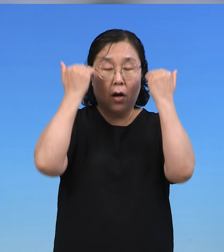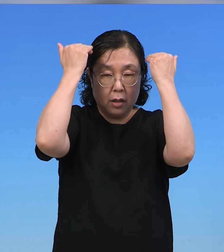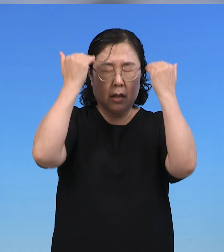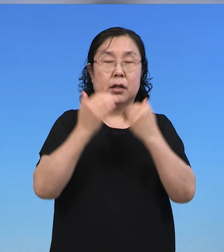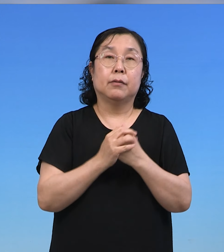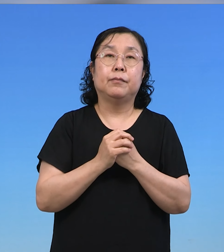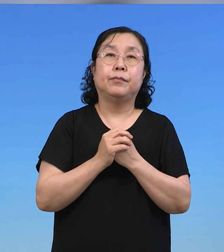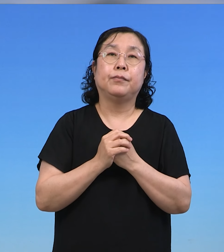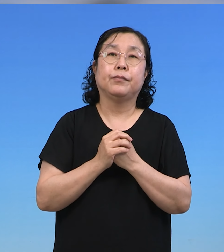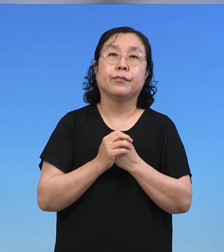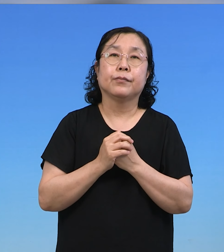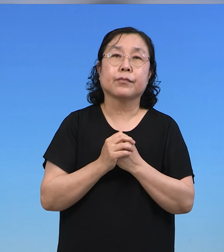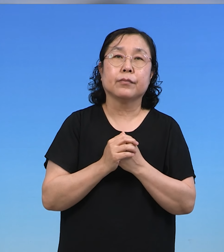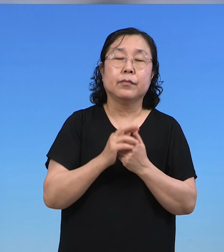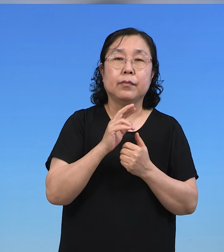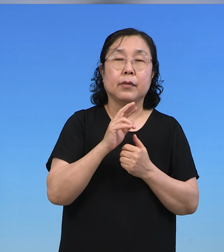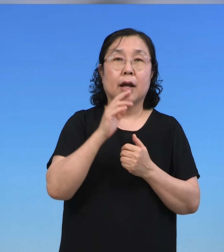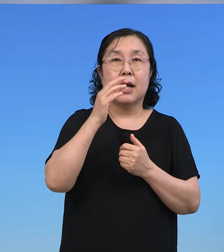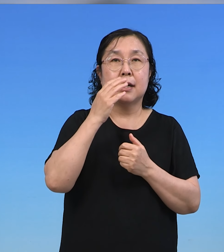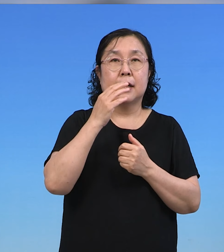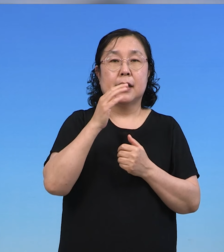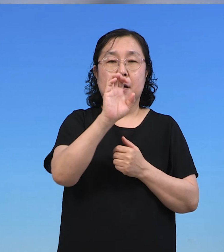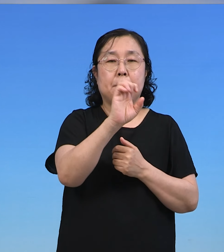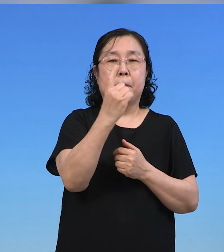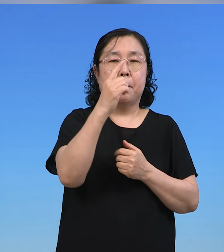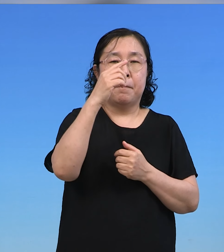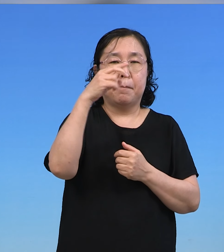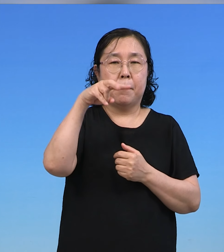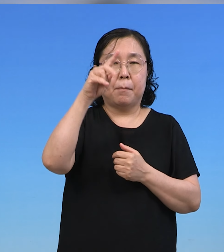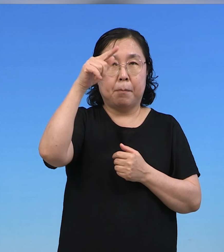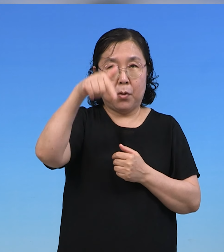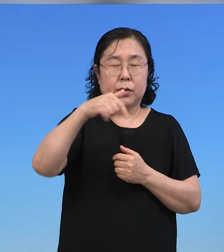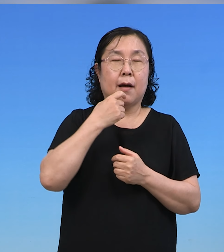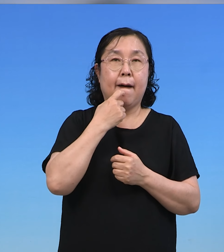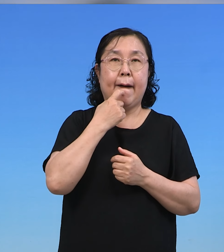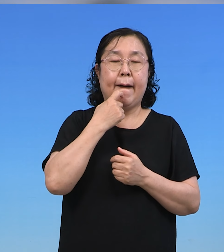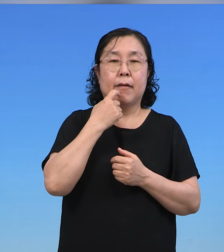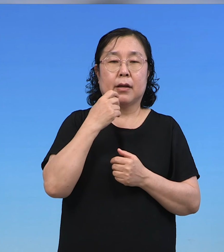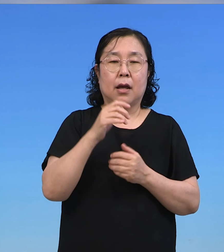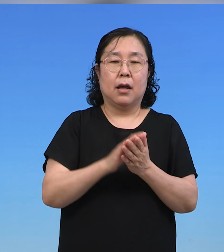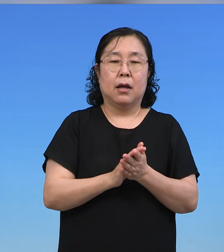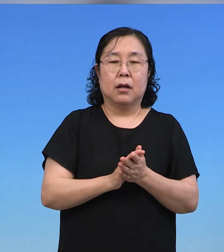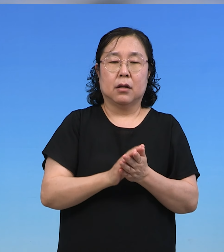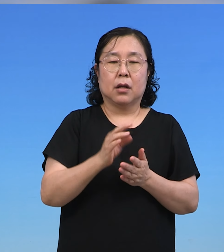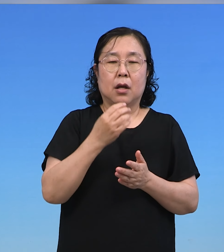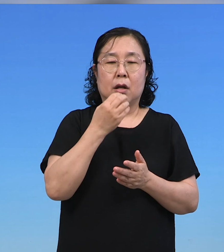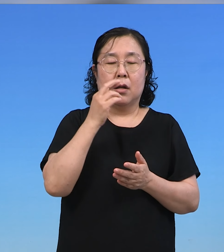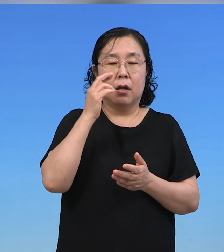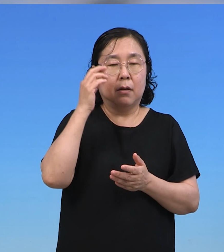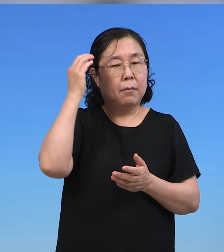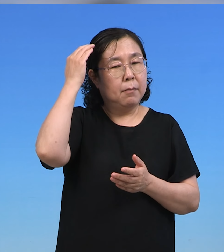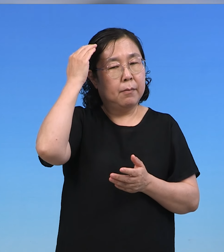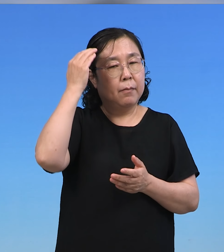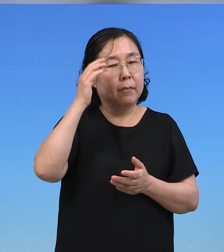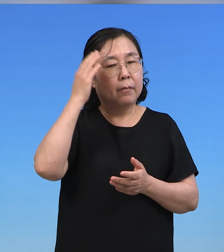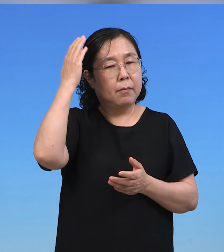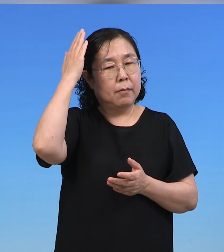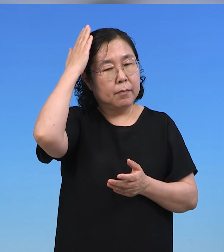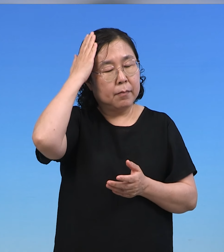어른은 그 바둑으로 말하면 포석을 주는 분이에요. 그냥 드문드문 돌을 여기저기